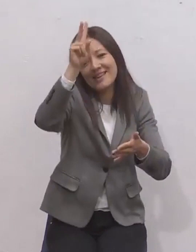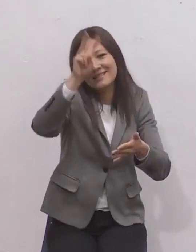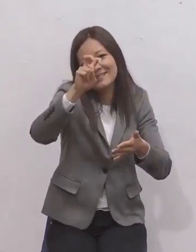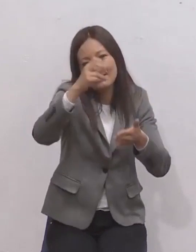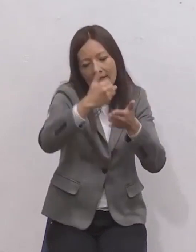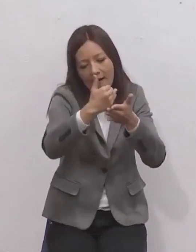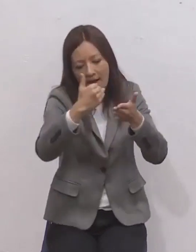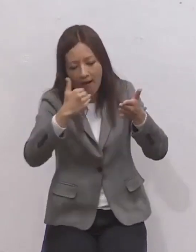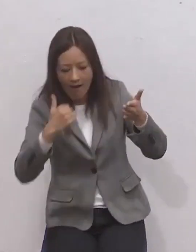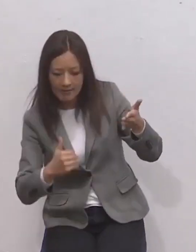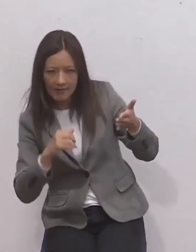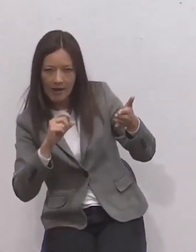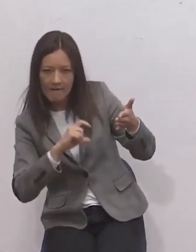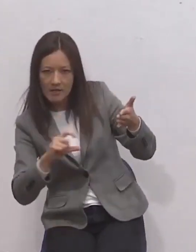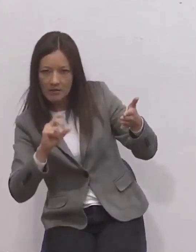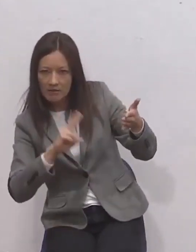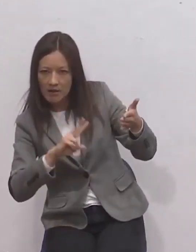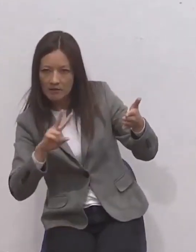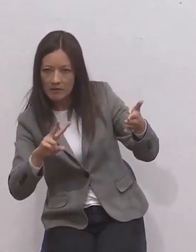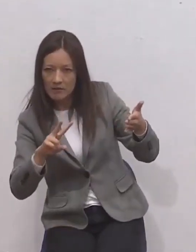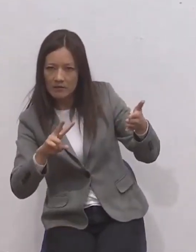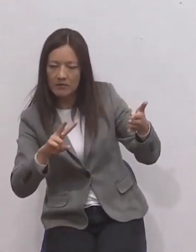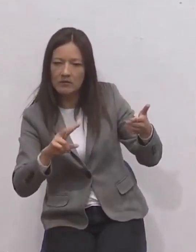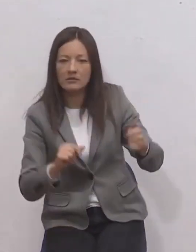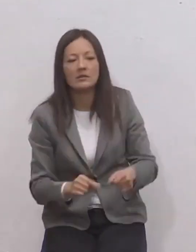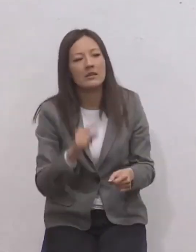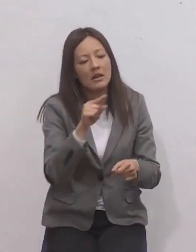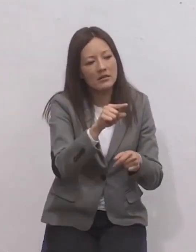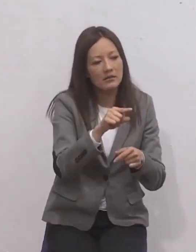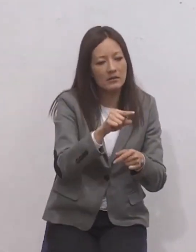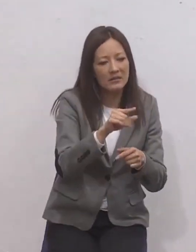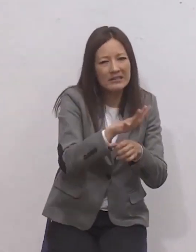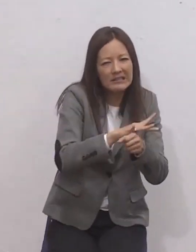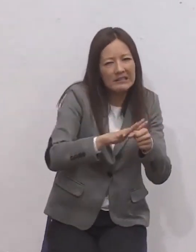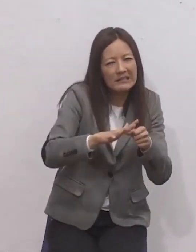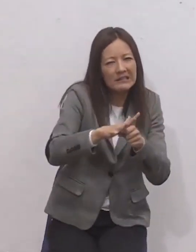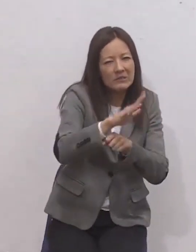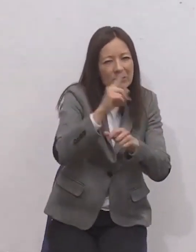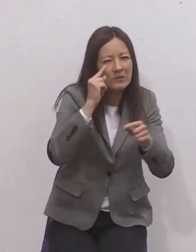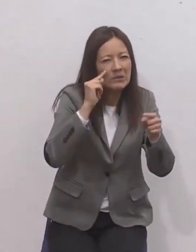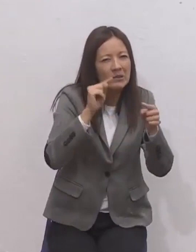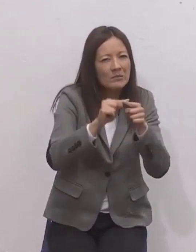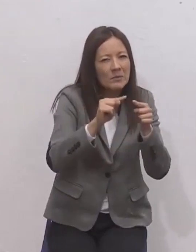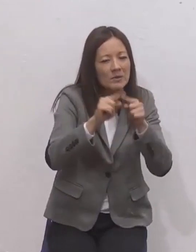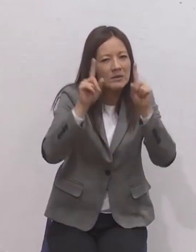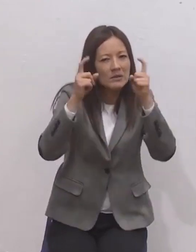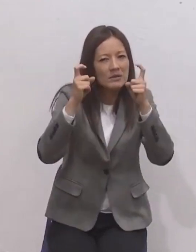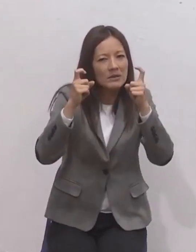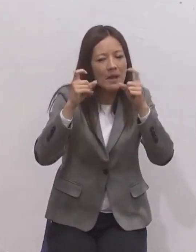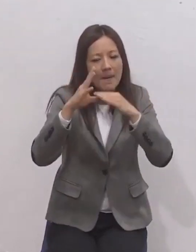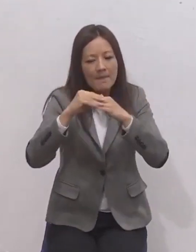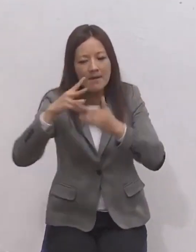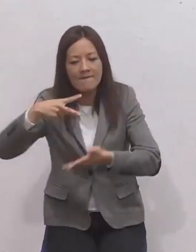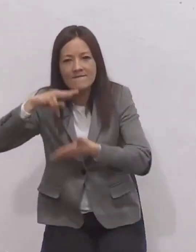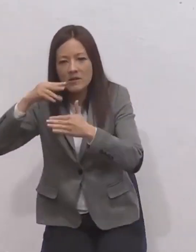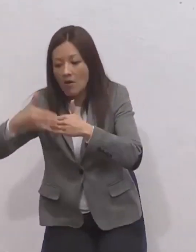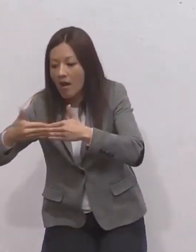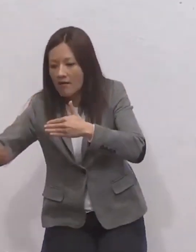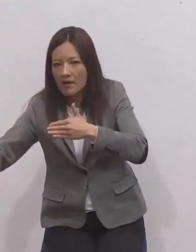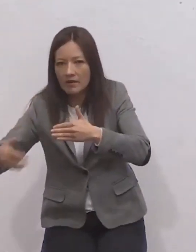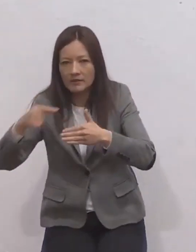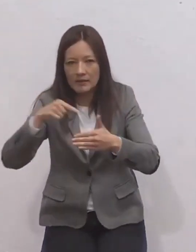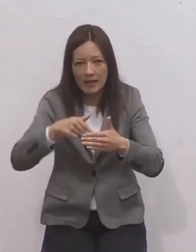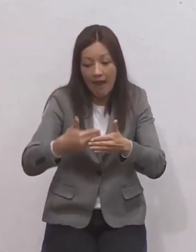22 y el origen, la razón, el motivo por el cual está Pablo hablando todo esto que habla del 23 en adelante,